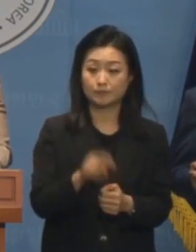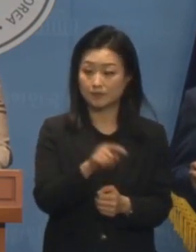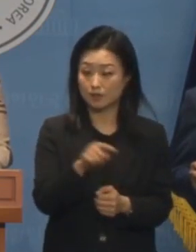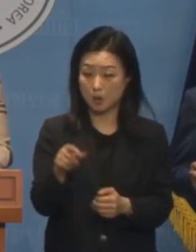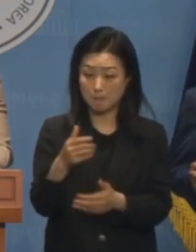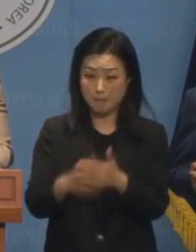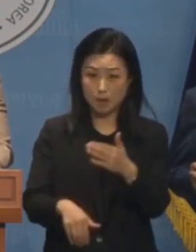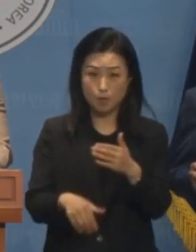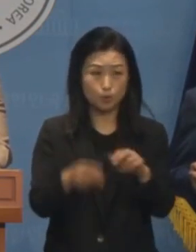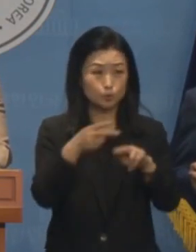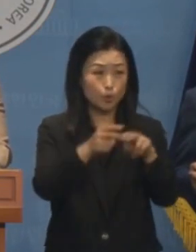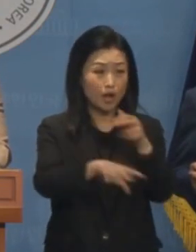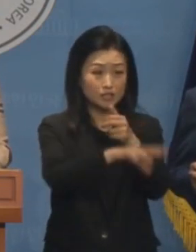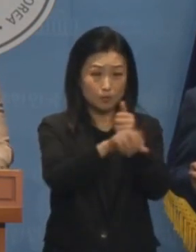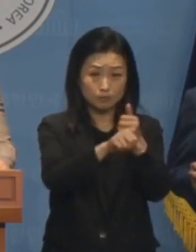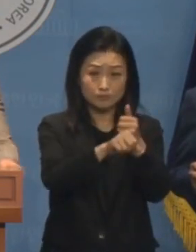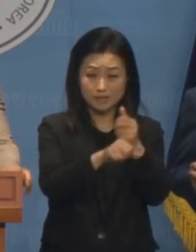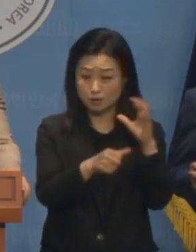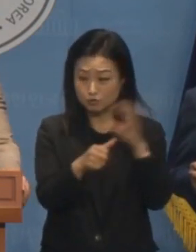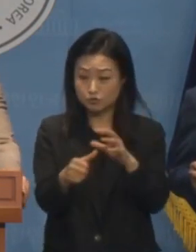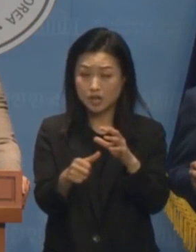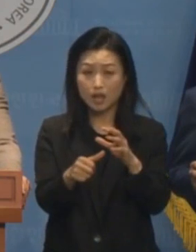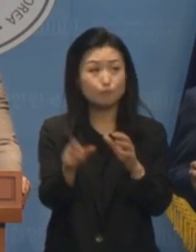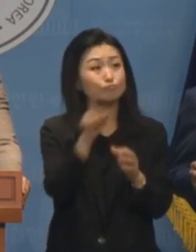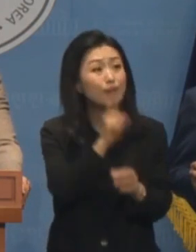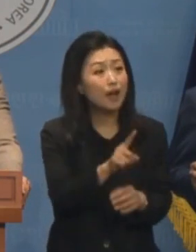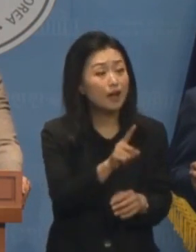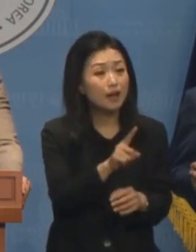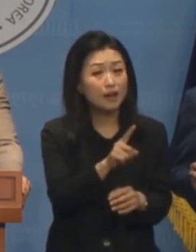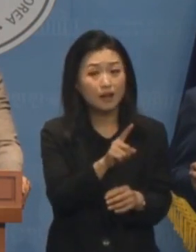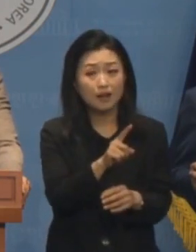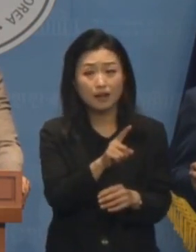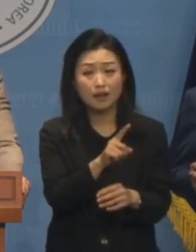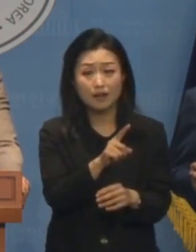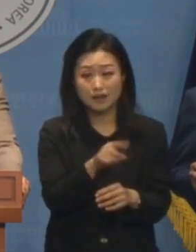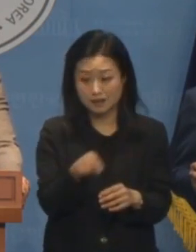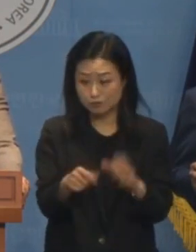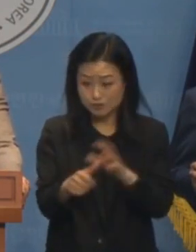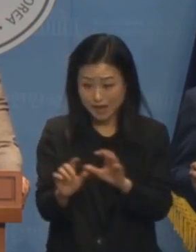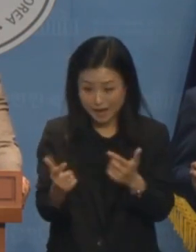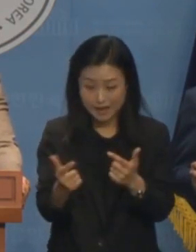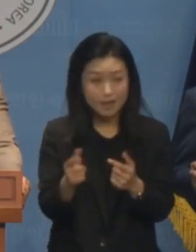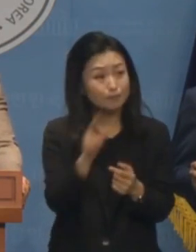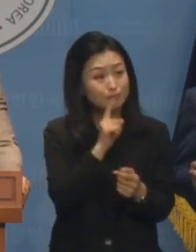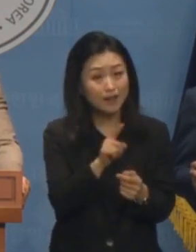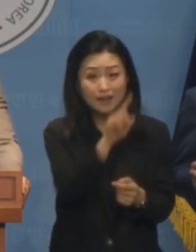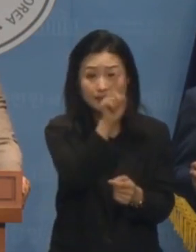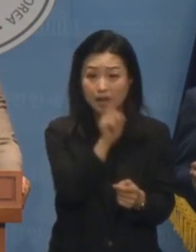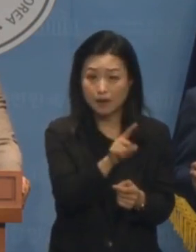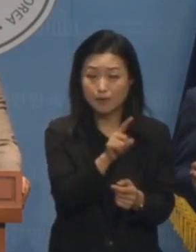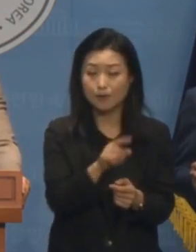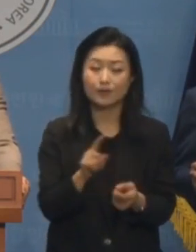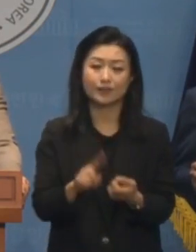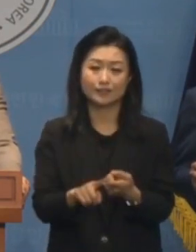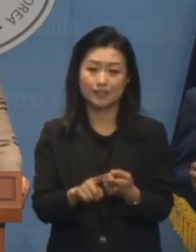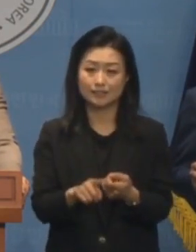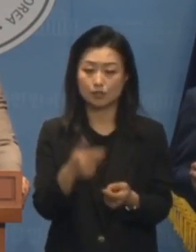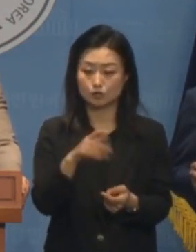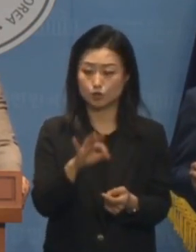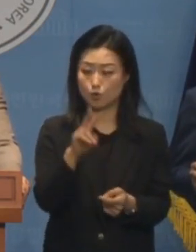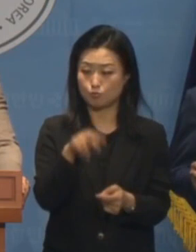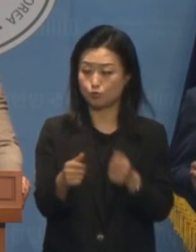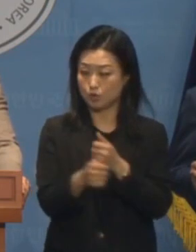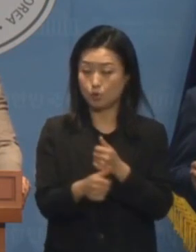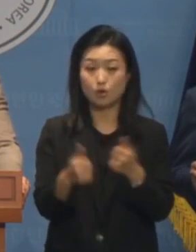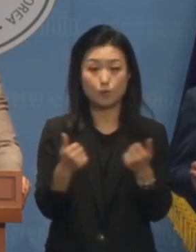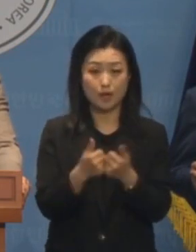빼고 무슨 독과점 규제를 하겠다는 것인지 우려하지 않을 수 없습니다. 그래서 이 적용 범위 문제에 대해서도 국회 정무에서 얘기할 때